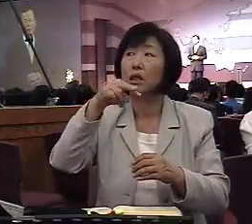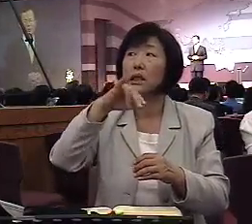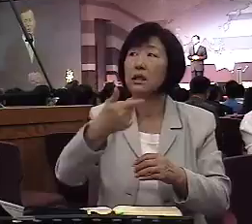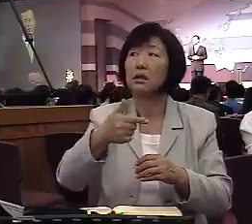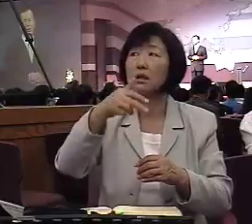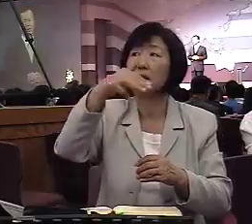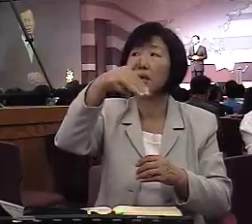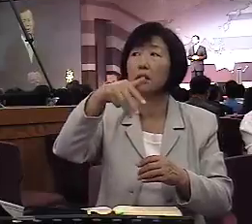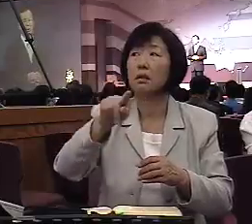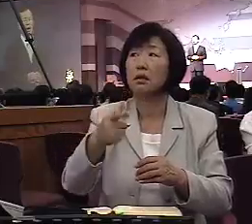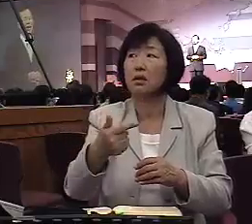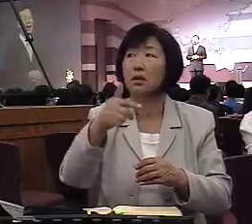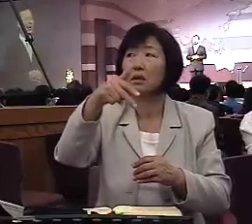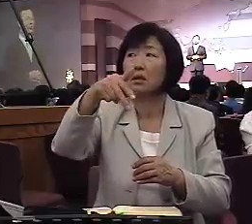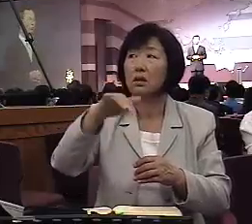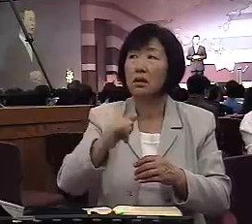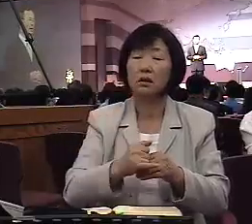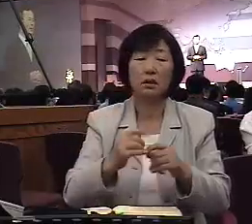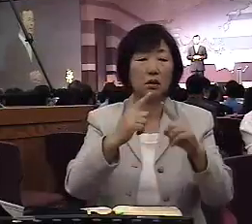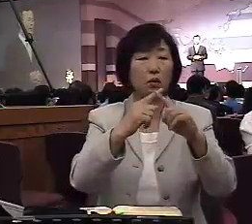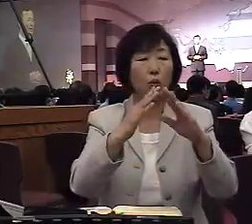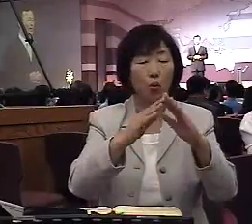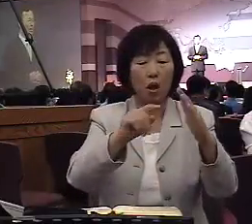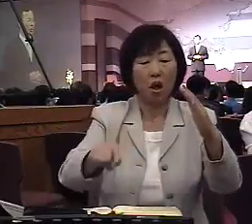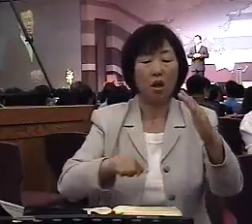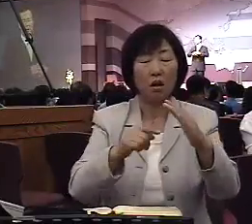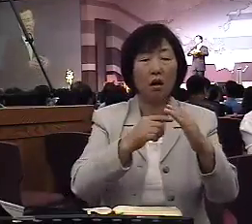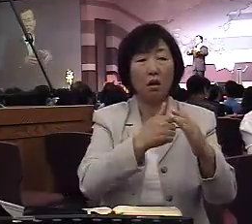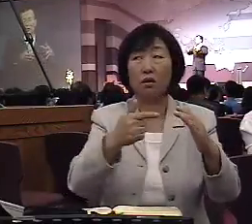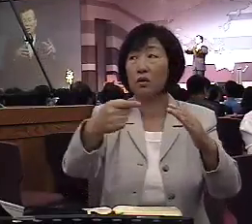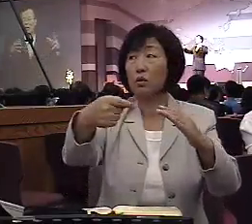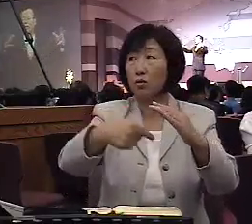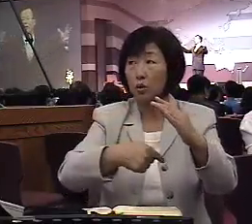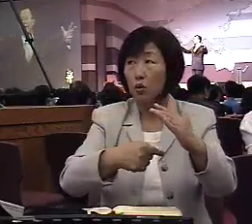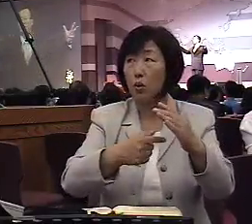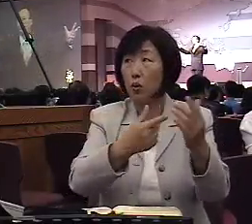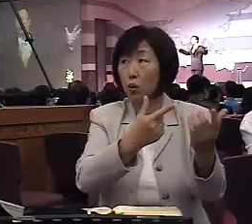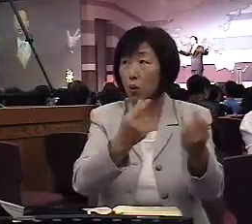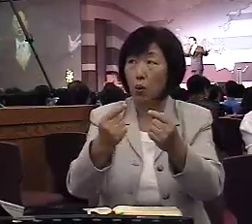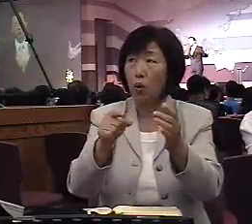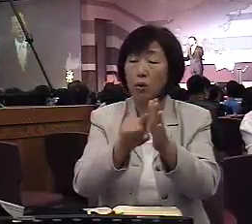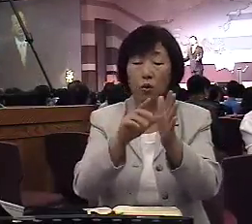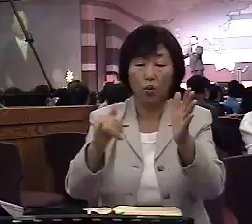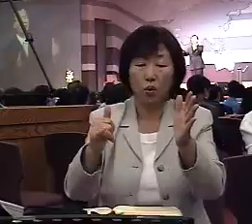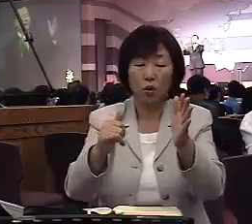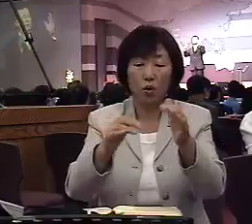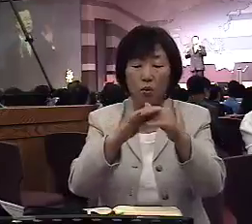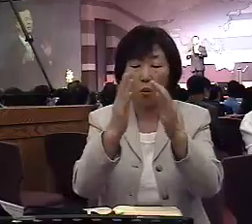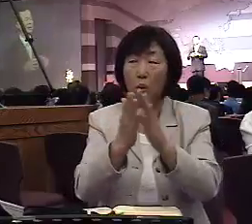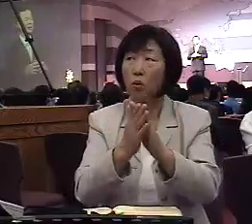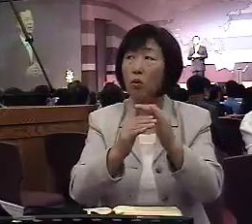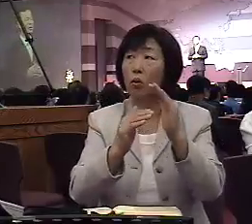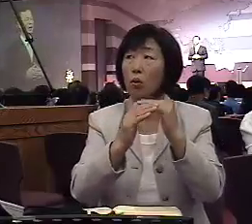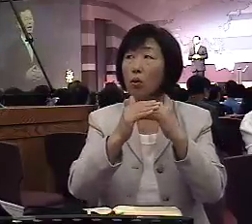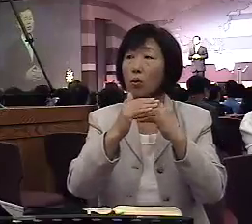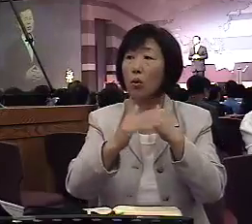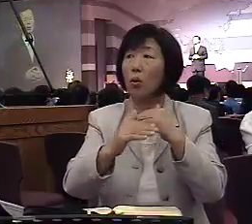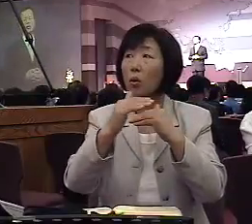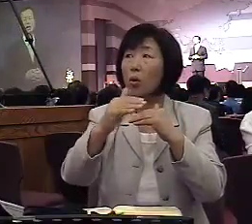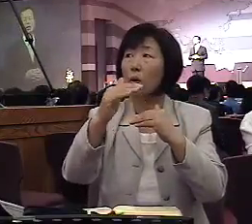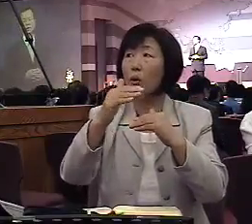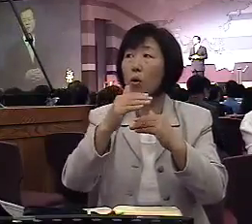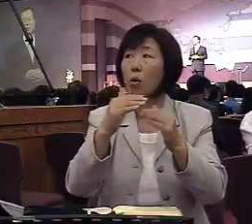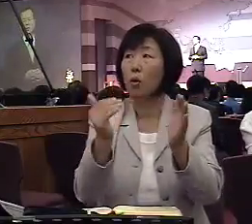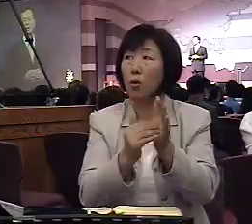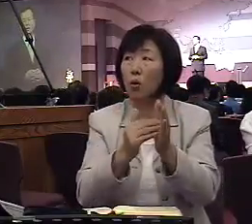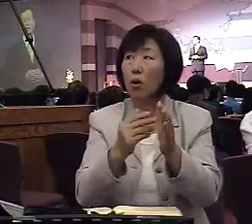이단을 보면 교회 안에 아주 들어와서 똑같은 교인들의 모든 코스를 다 밟고 그 안에서